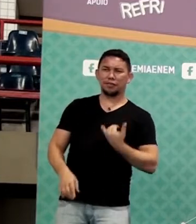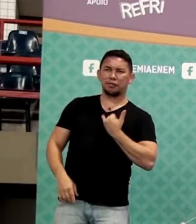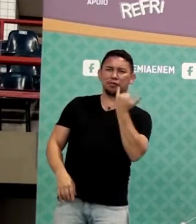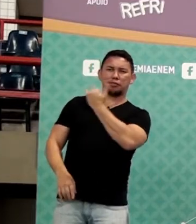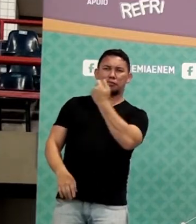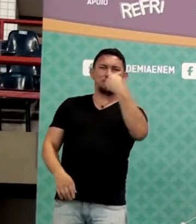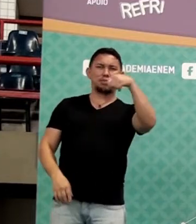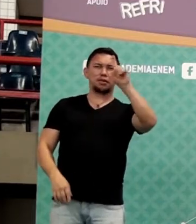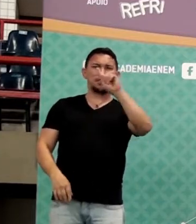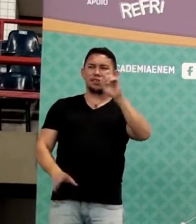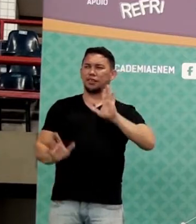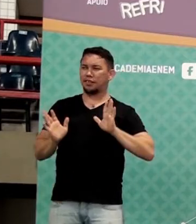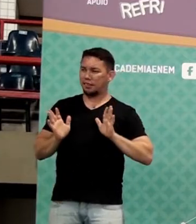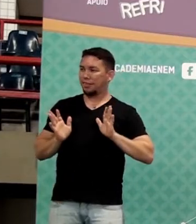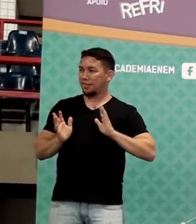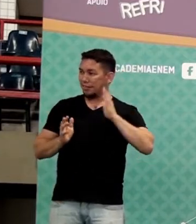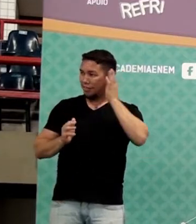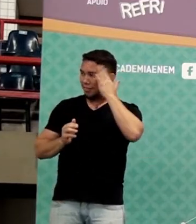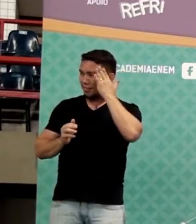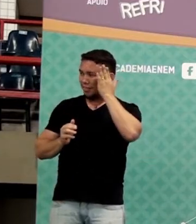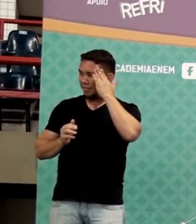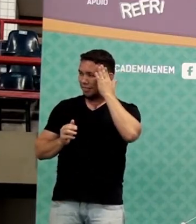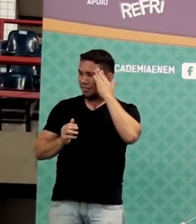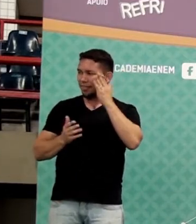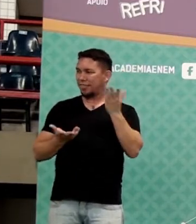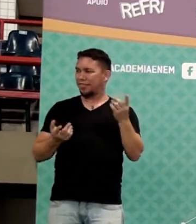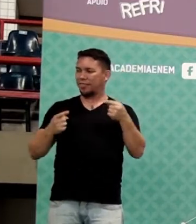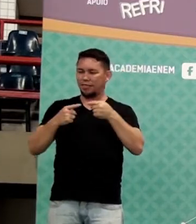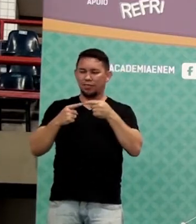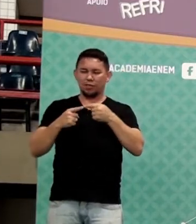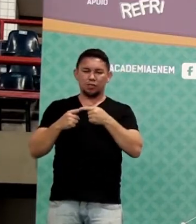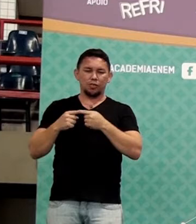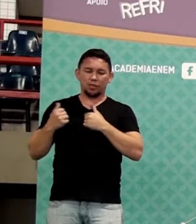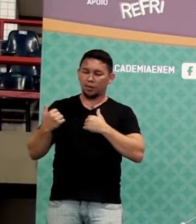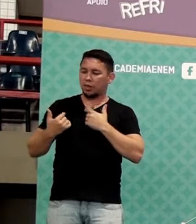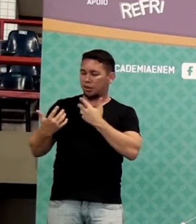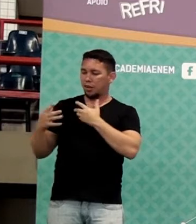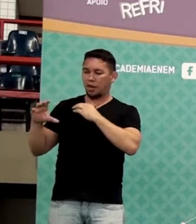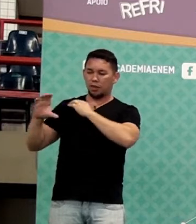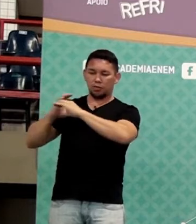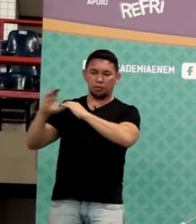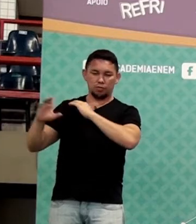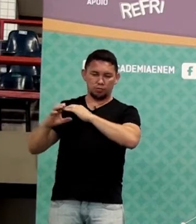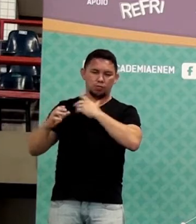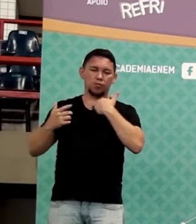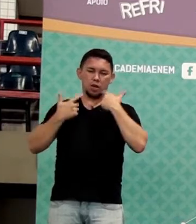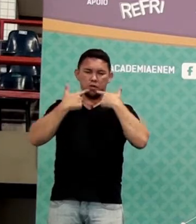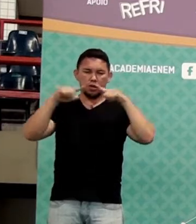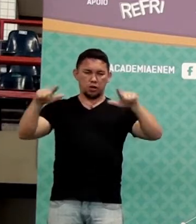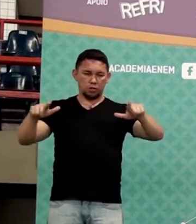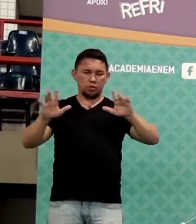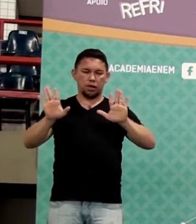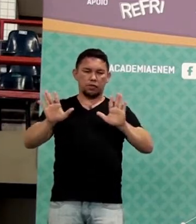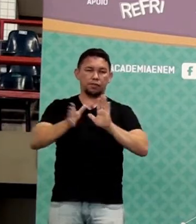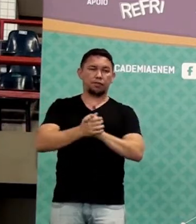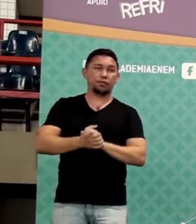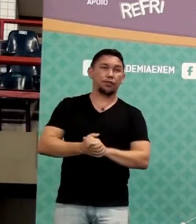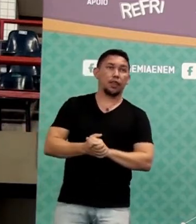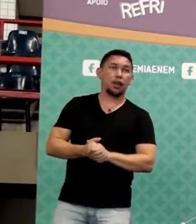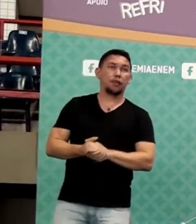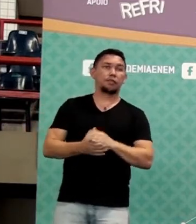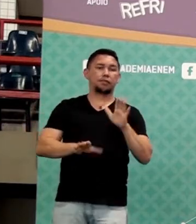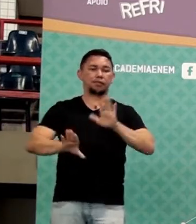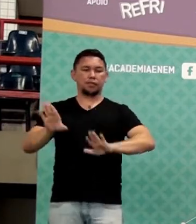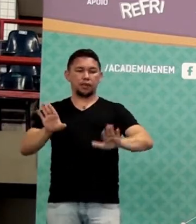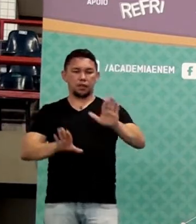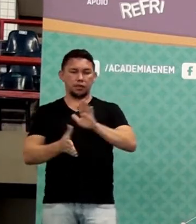dizer. Então vocês estão vendo que tem alguma coisa que comunica aí. É uma linguagem, né? Bom, então